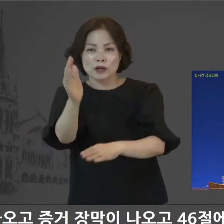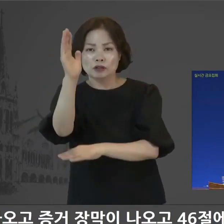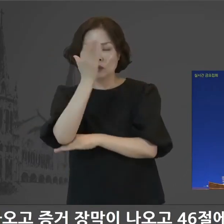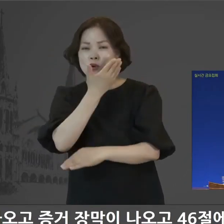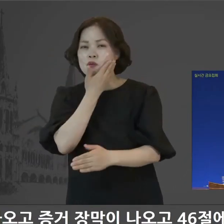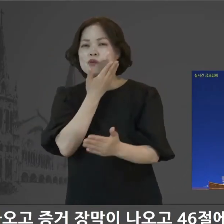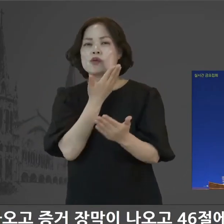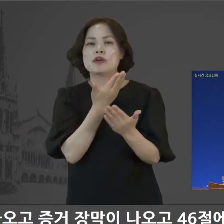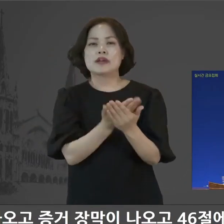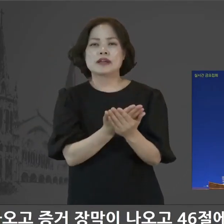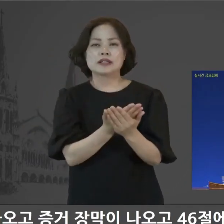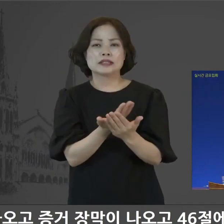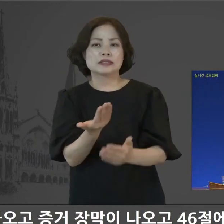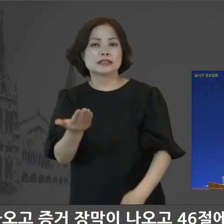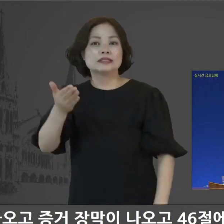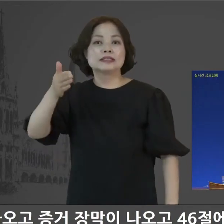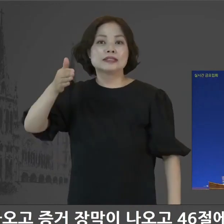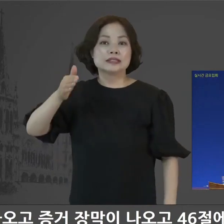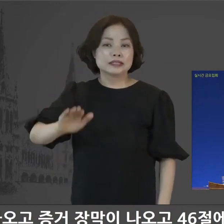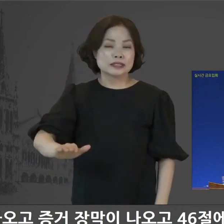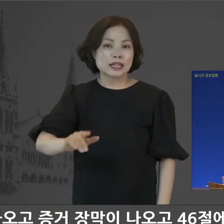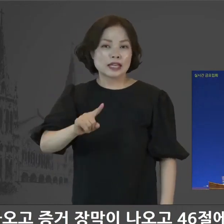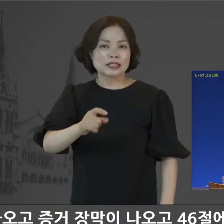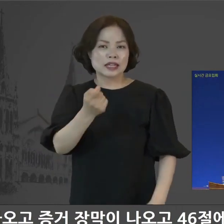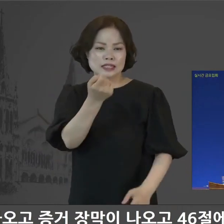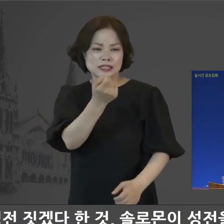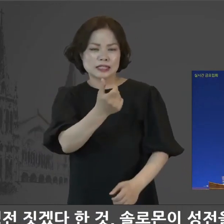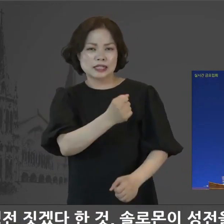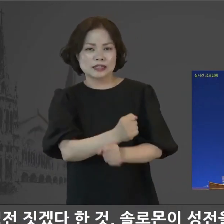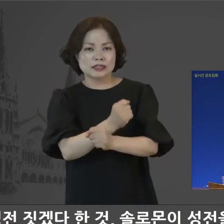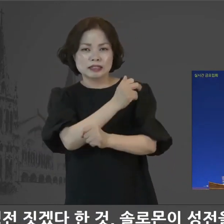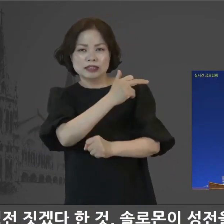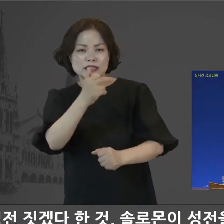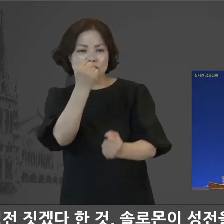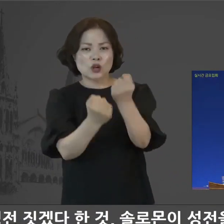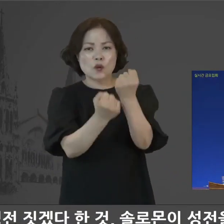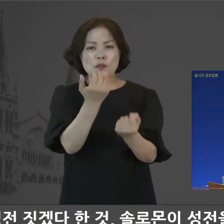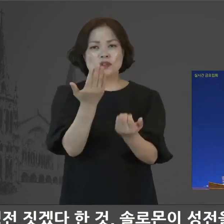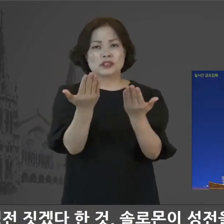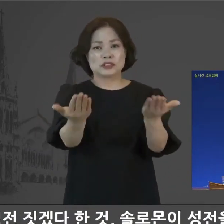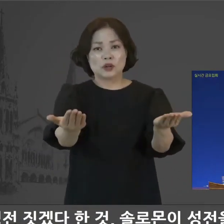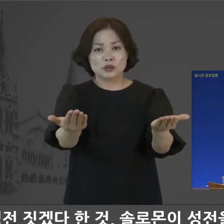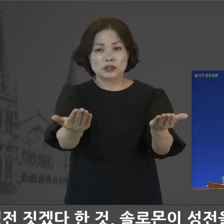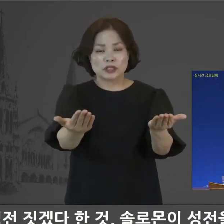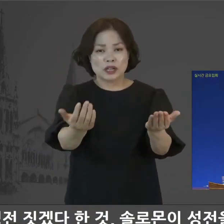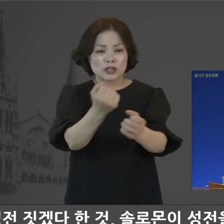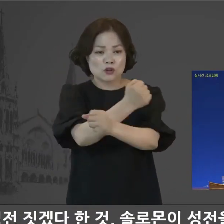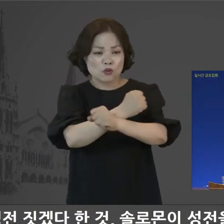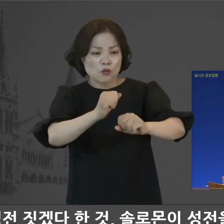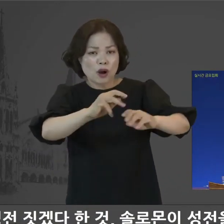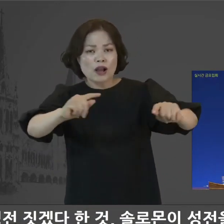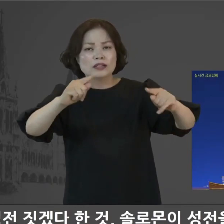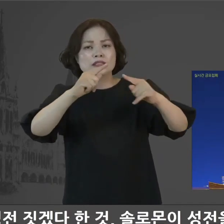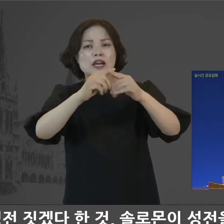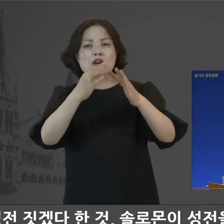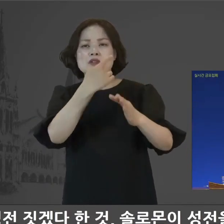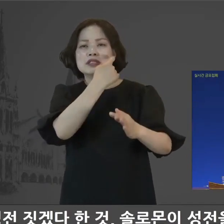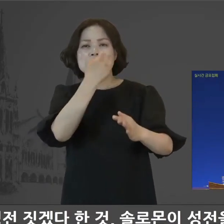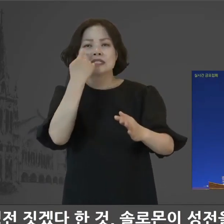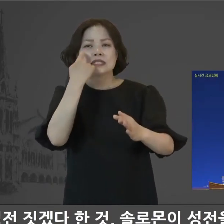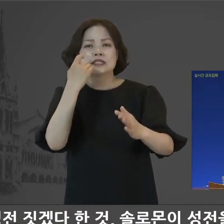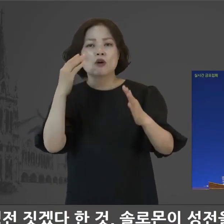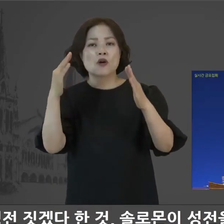나오는 겁니다. 그런데 이렇게 장황하게 설명했던 그 광야 교회 증거